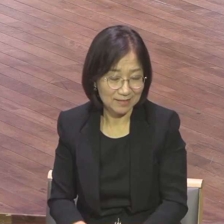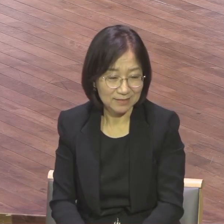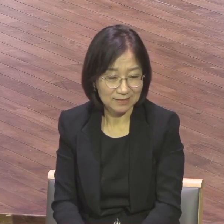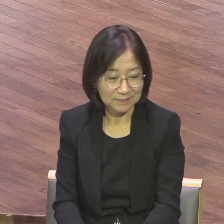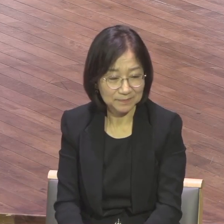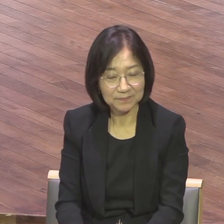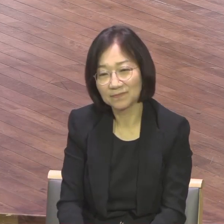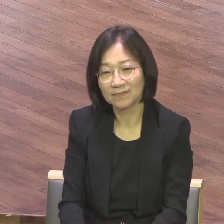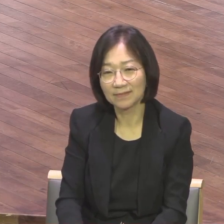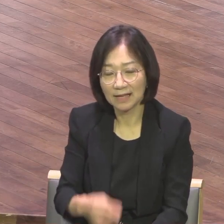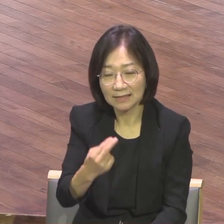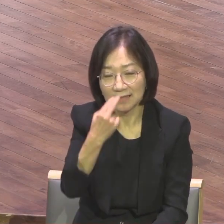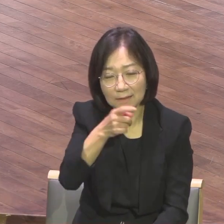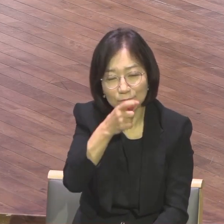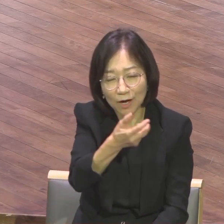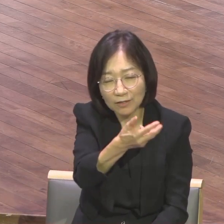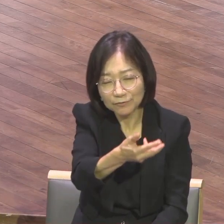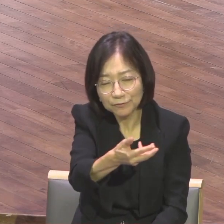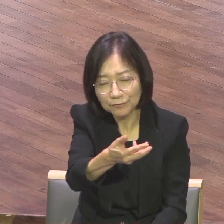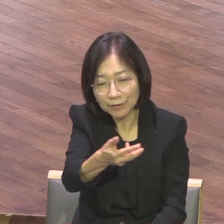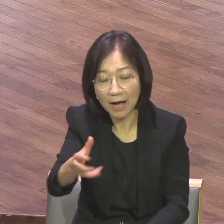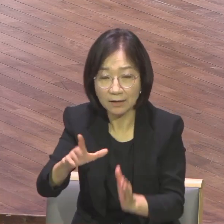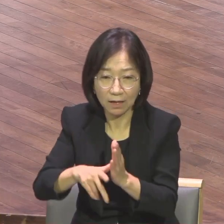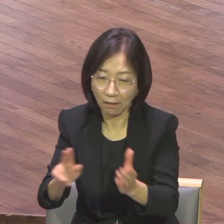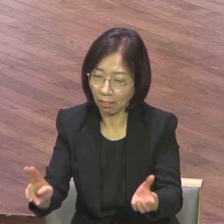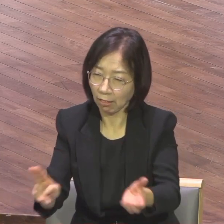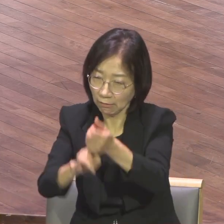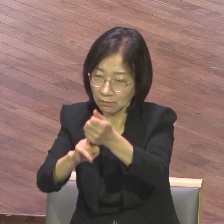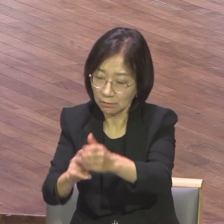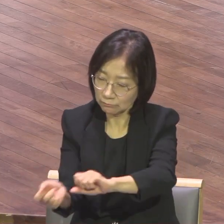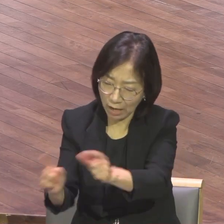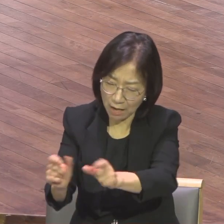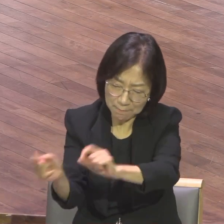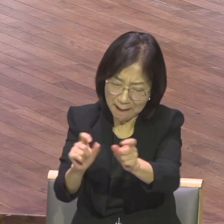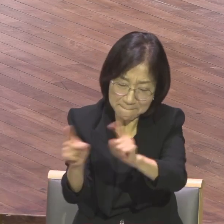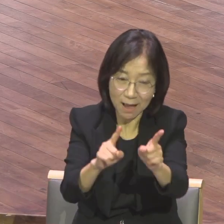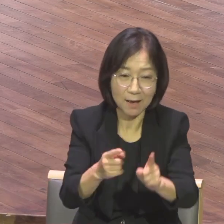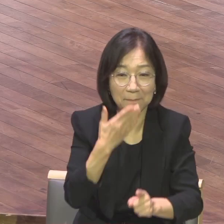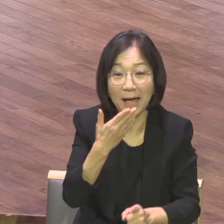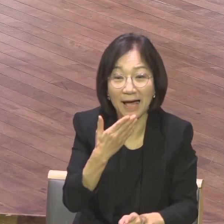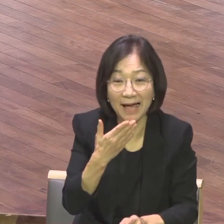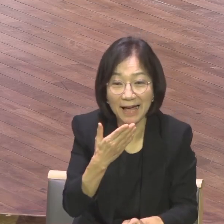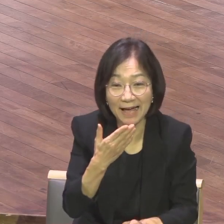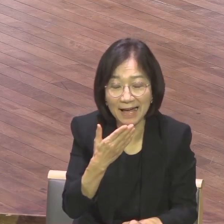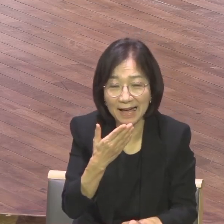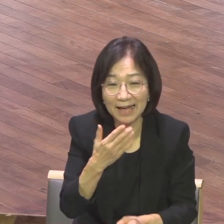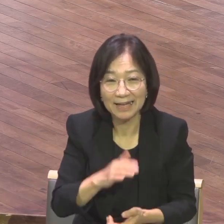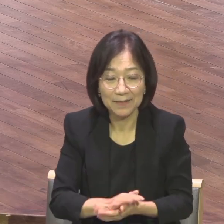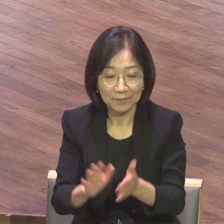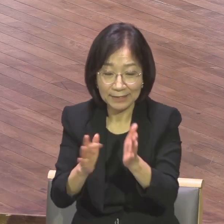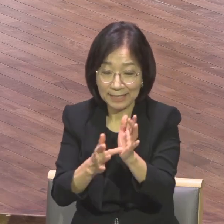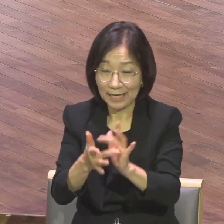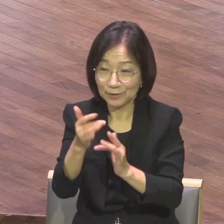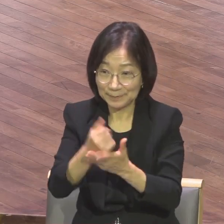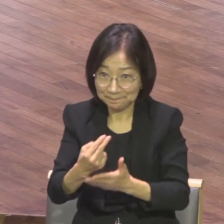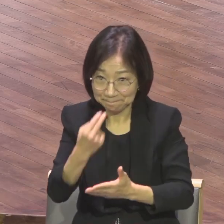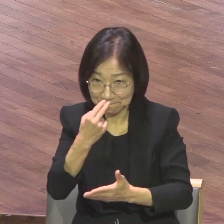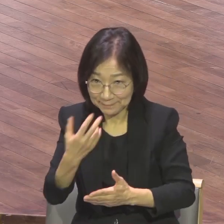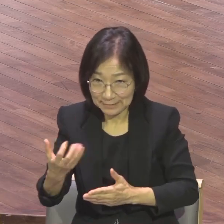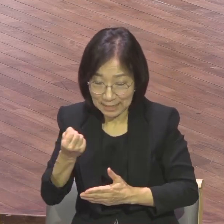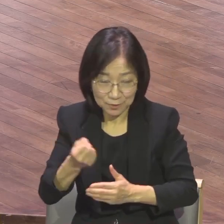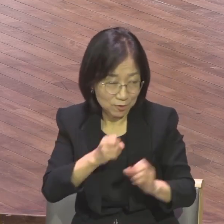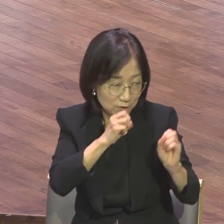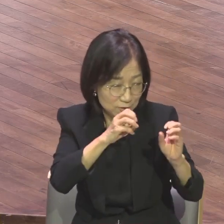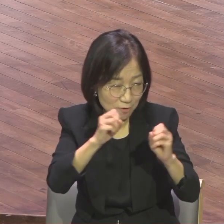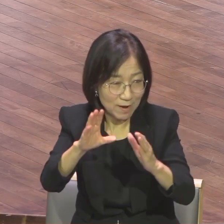것은 이 생명수가 흘러갔을 때 이런 역사가 난다는 게, 생명 흘러가면 다 살아난다. 예수 생명을 풍성히 누리고 증가하면 삶의 현장에서